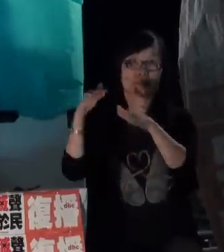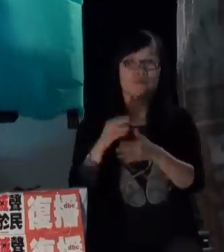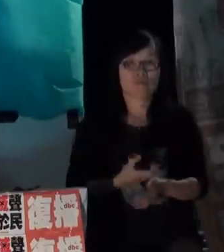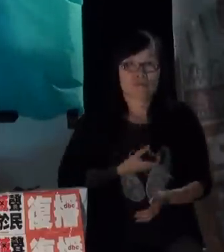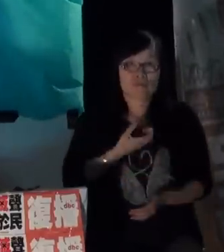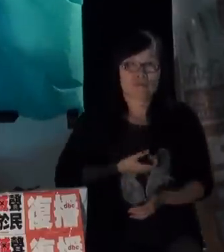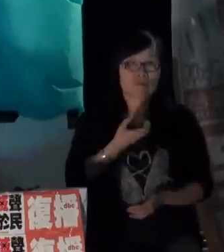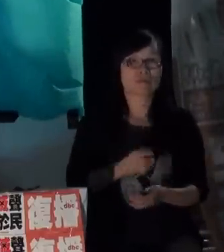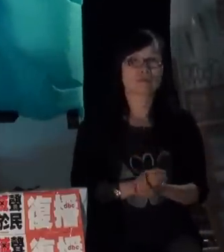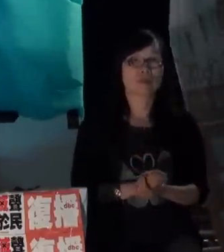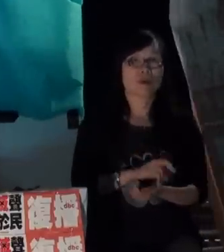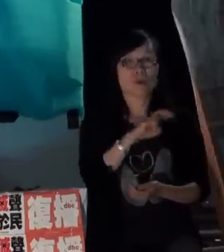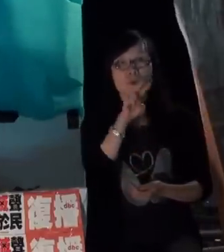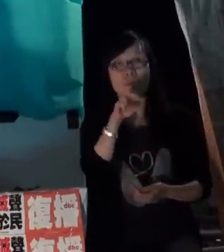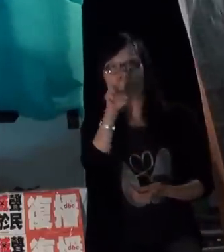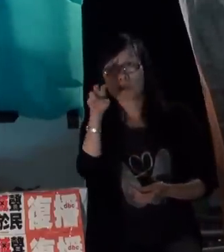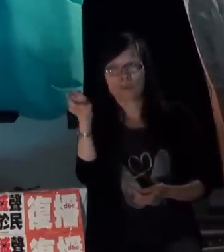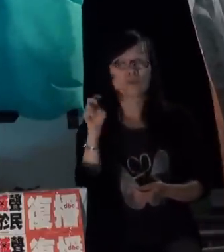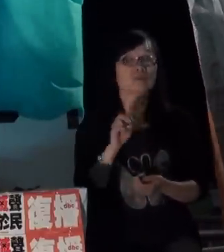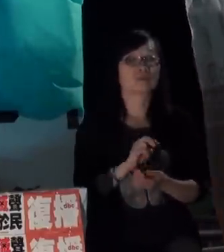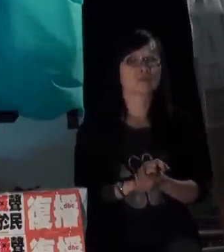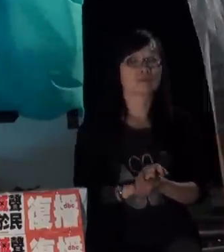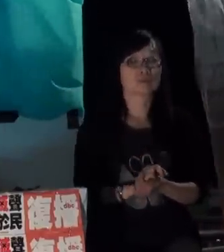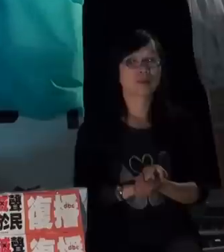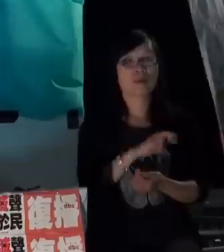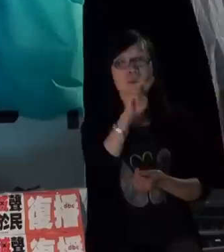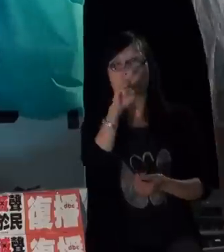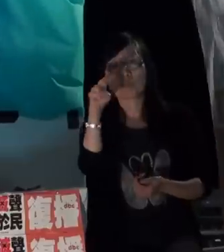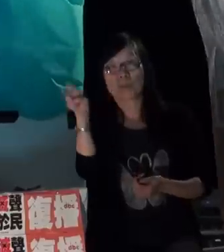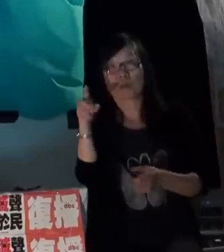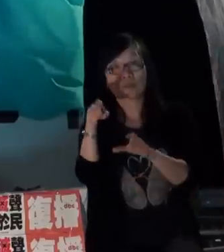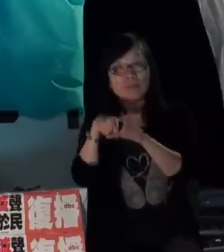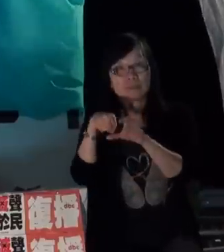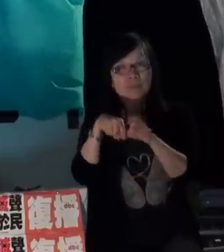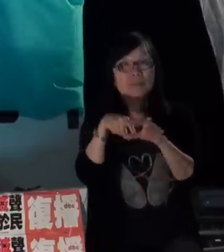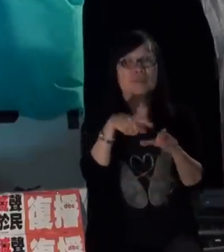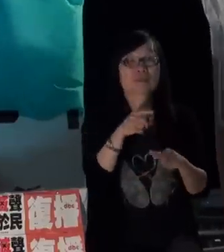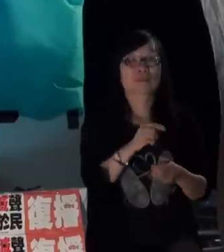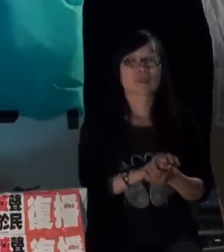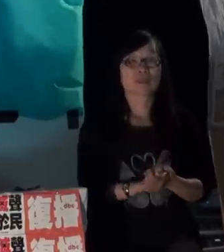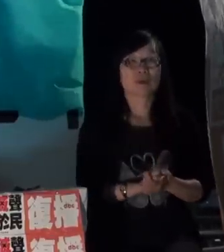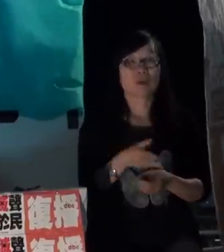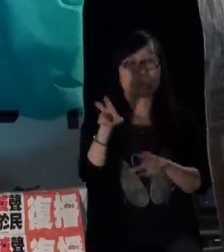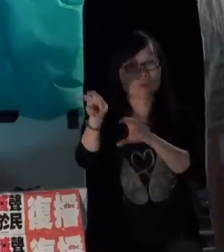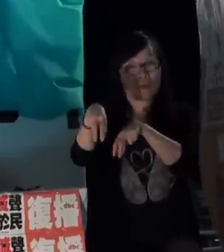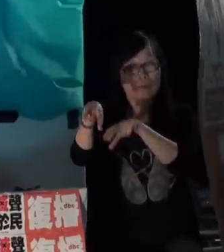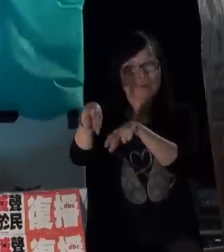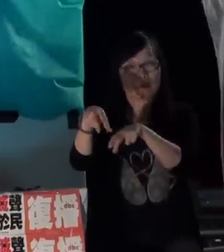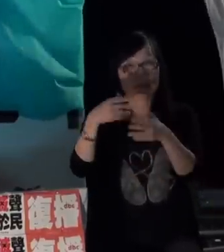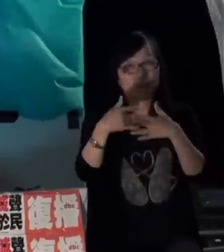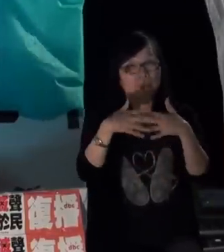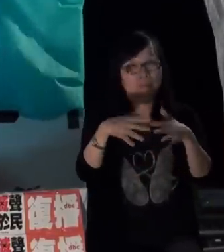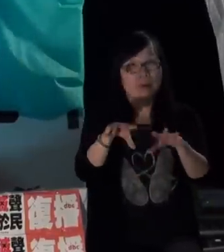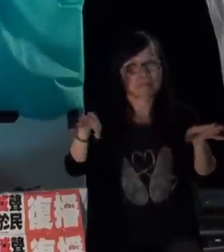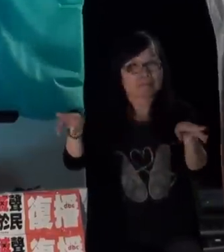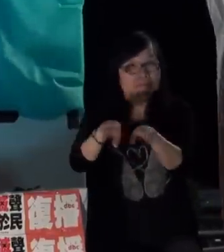佢就去揾橫向周邊咧，係去揾水啊！你明唔明啊？ 佢同呢個鄉事派結合，除咗